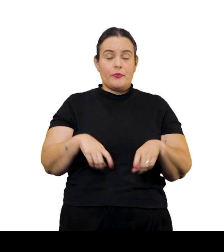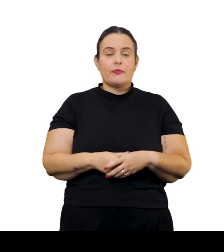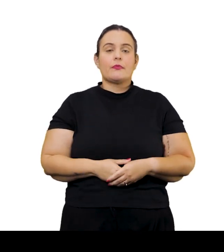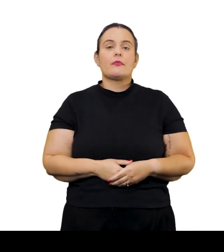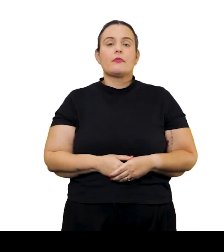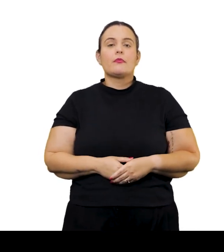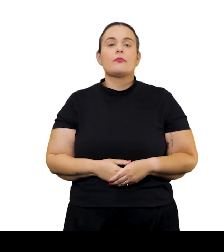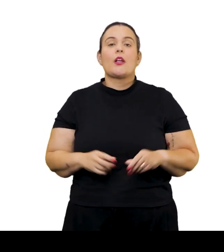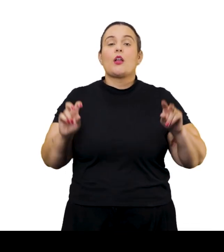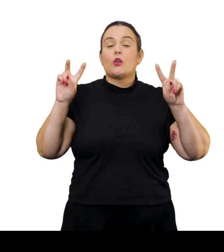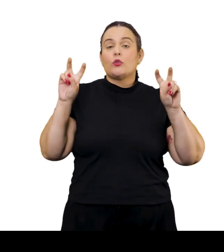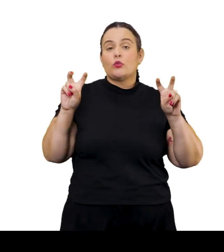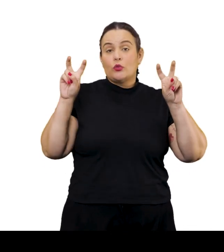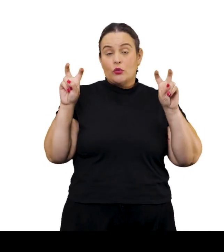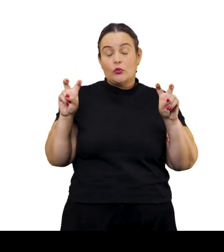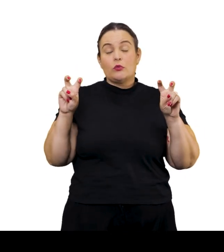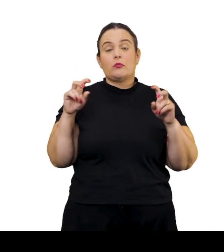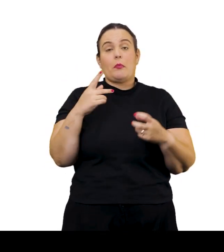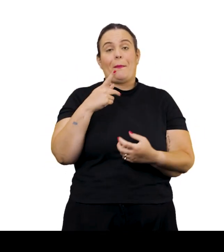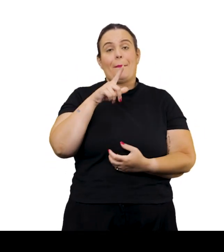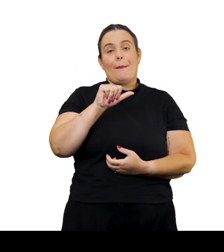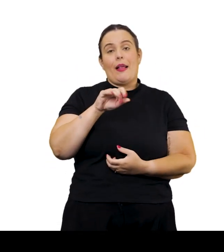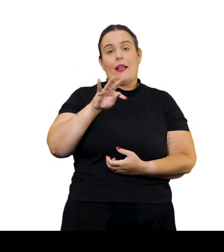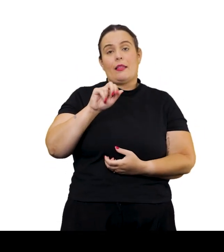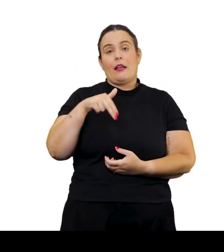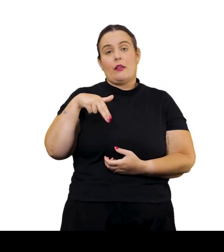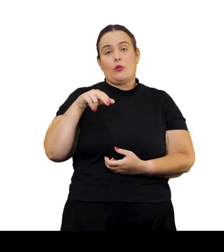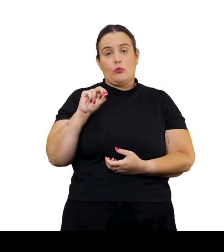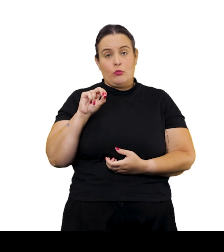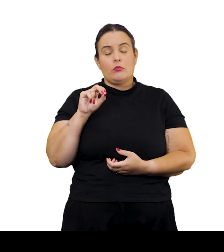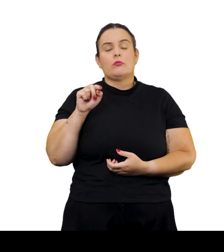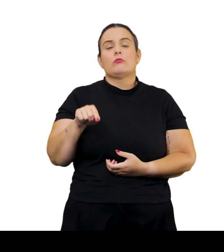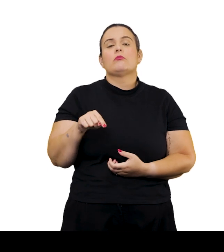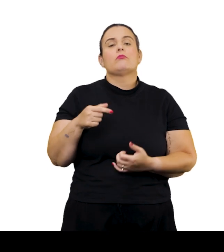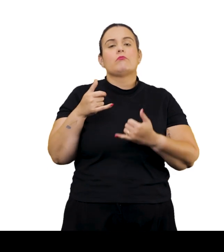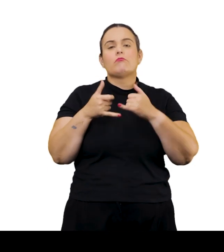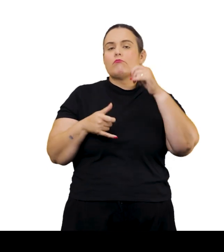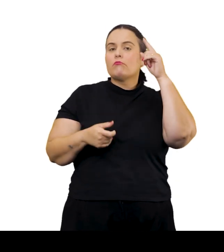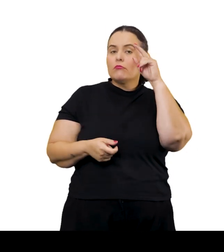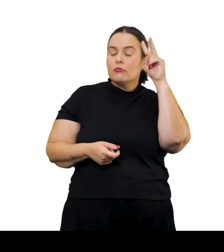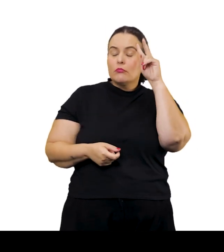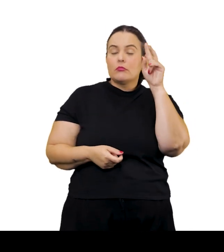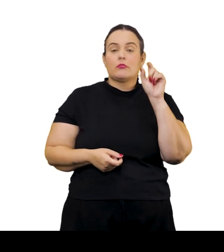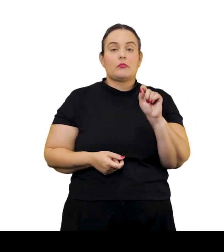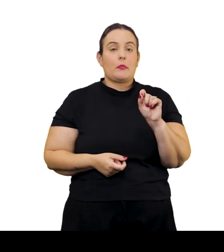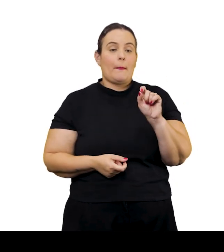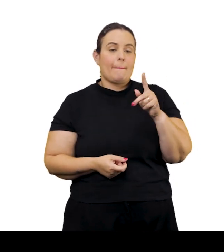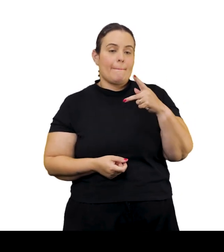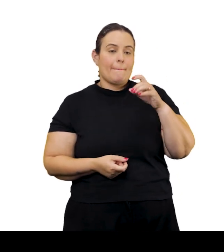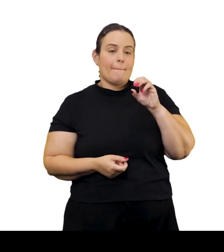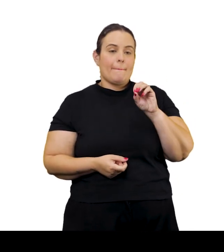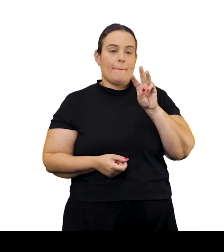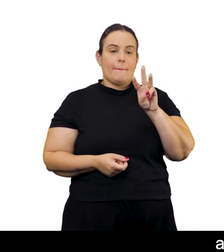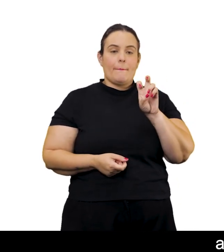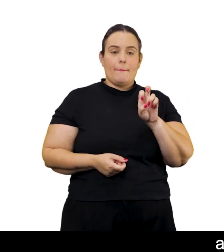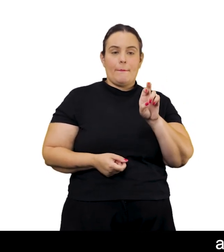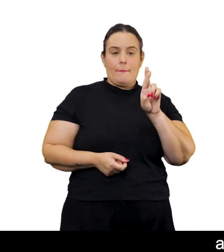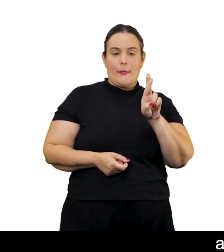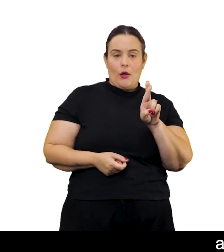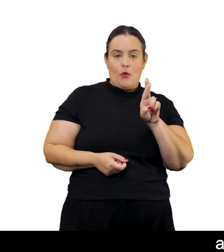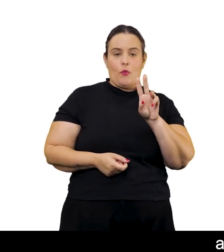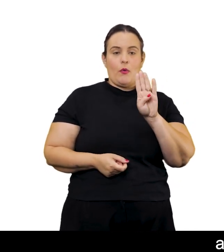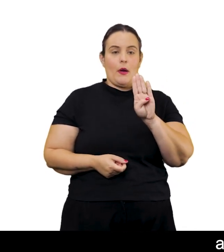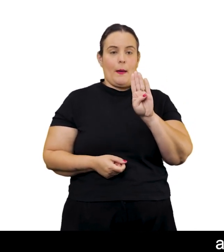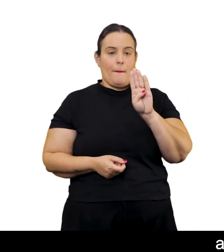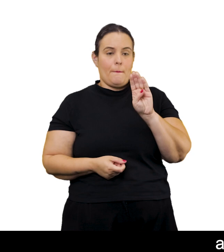apoiados. O título da obra, Plátano Power Bottom, faz alusão ao termo Power Bottom,